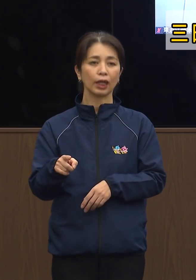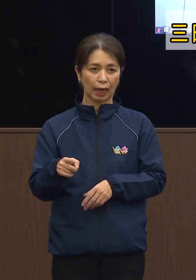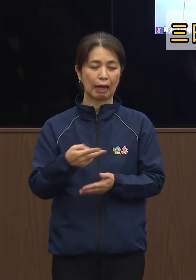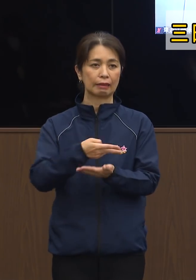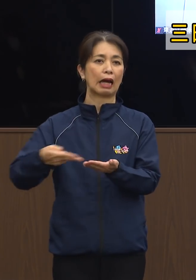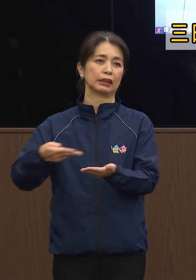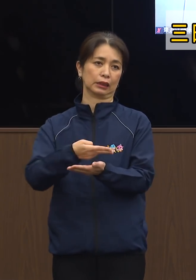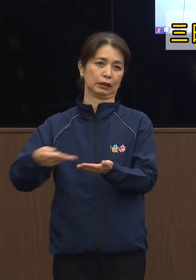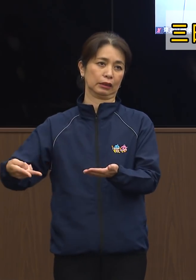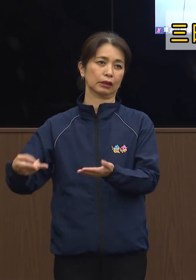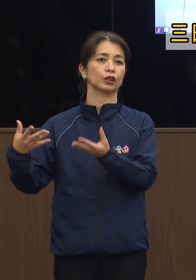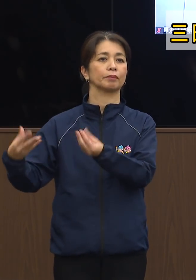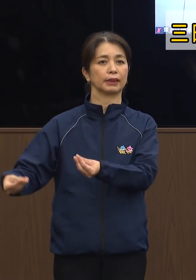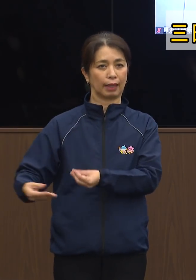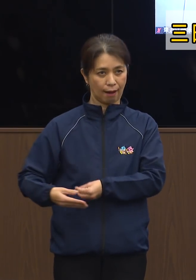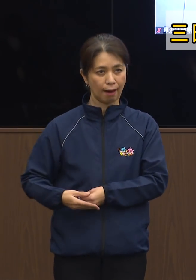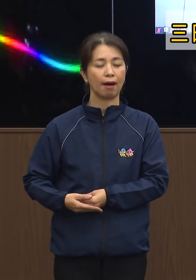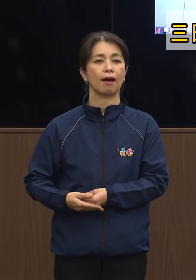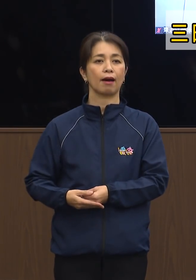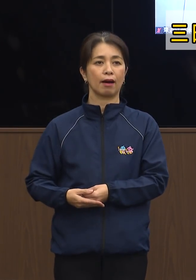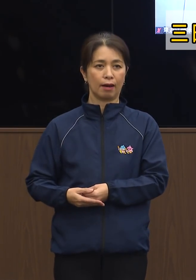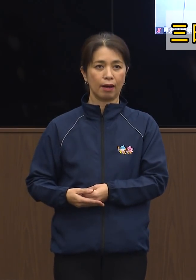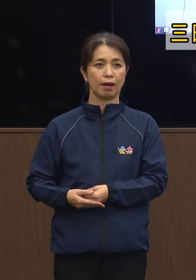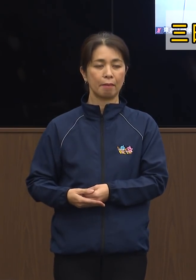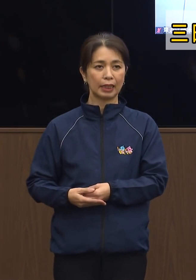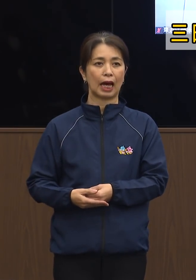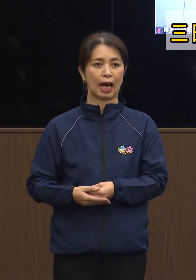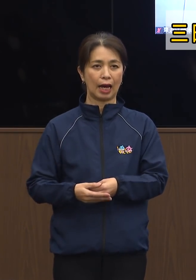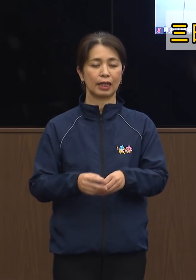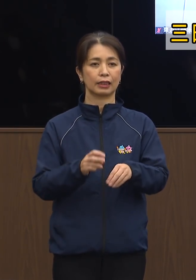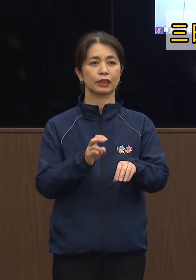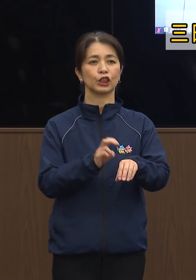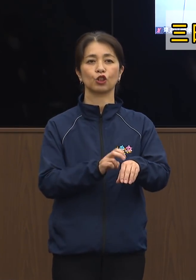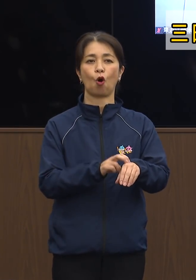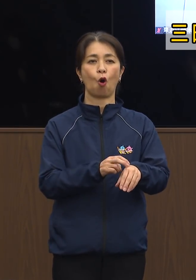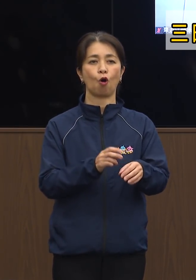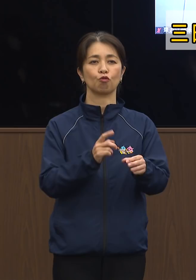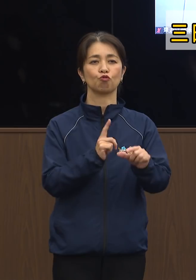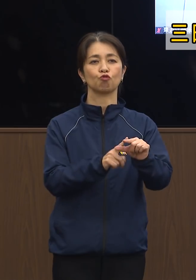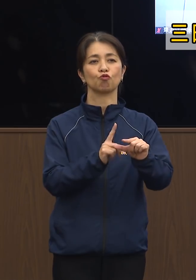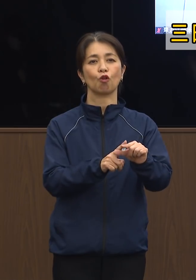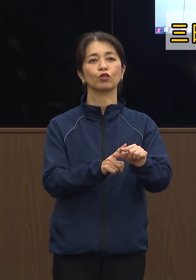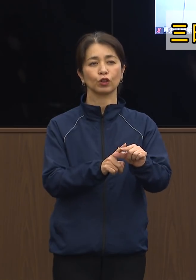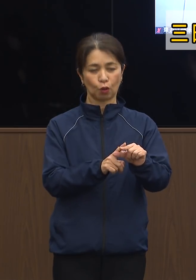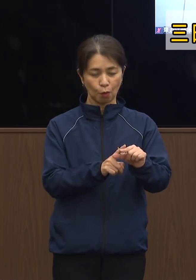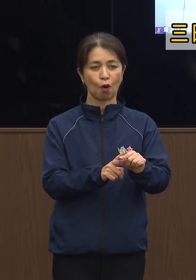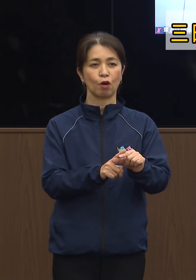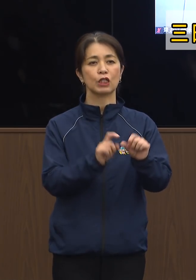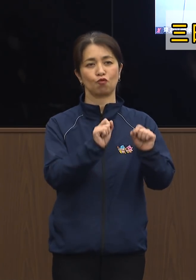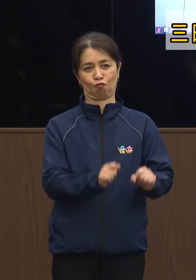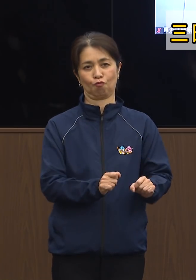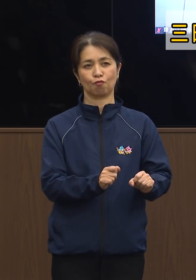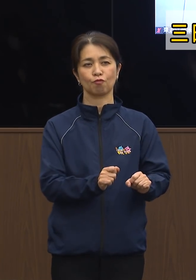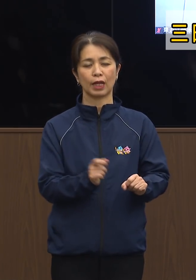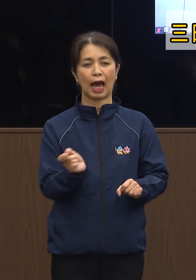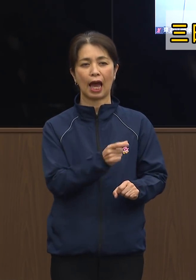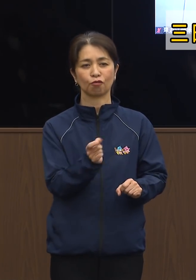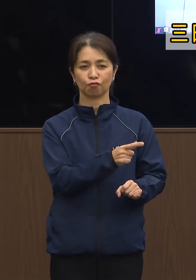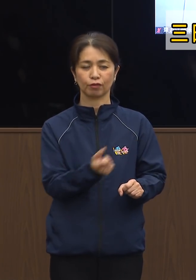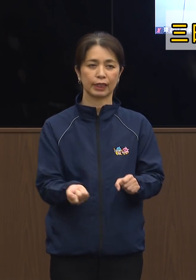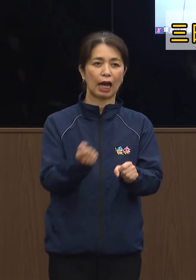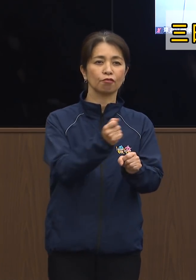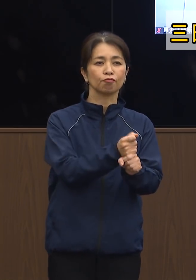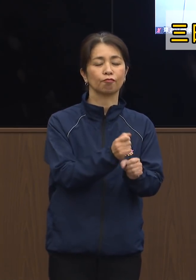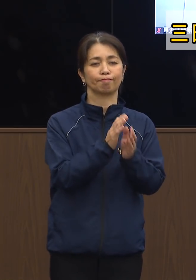が、治療をされている方々の一日も早いご回復をお祈り申し上げるとともに、その